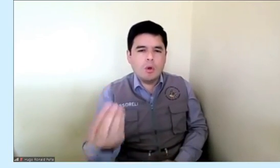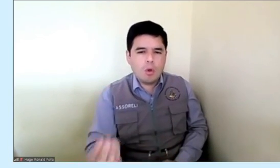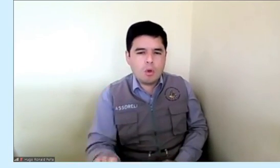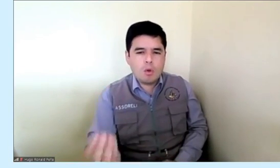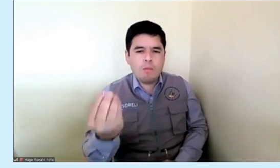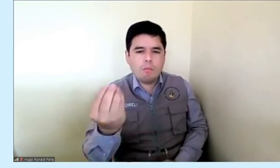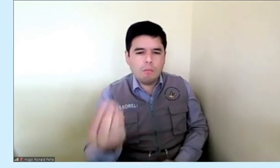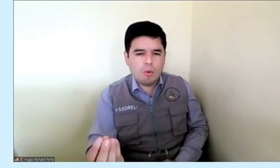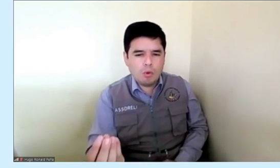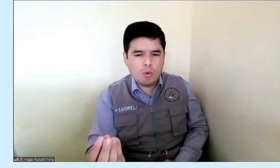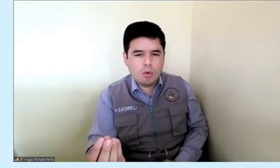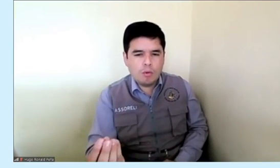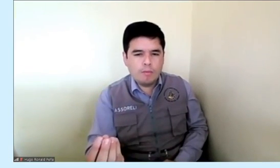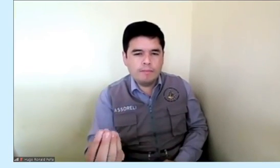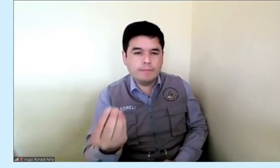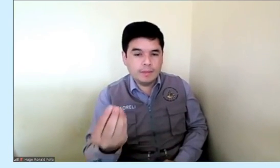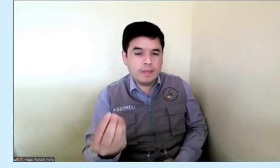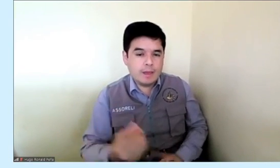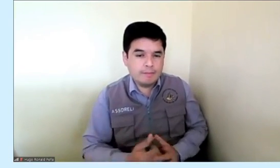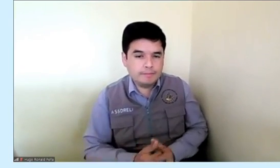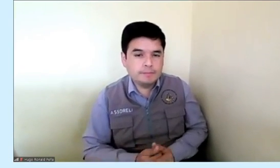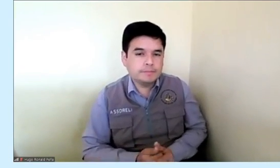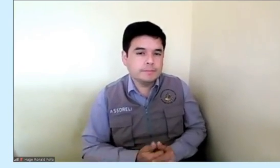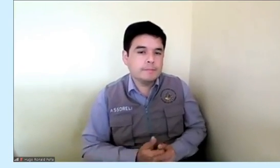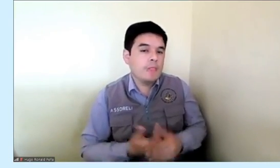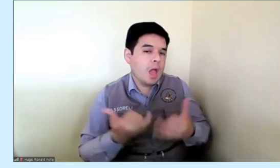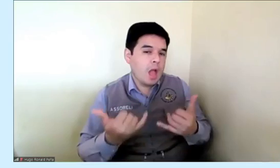boca. ¿Cómo? ¿Cómo?